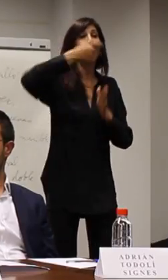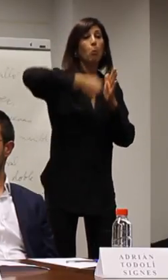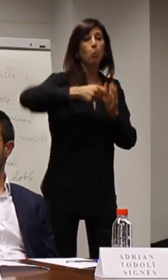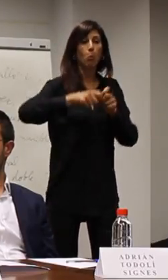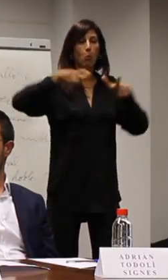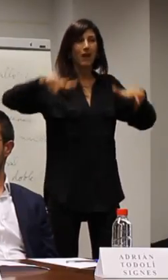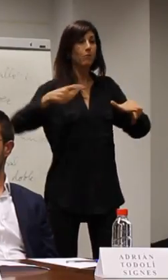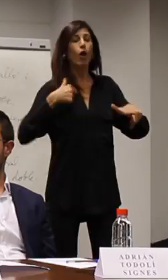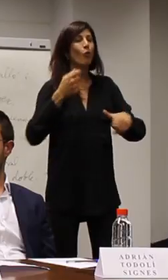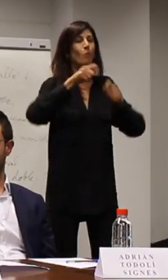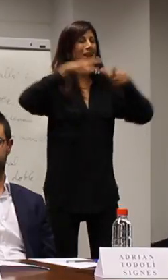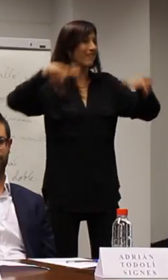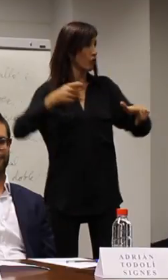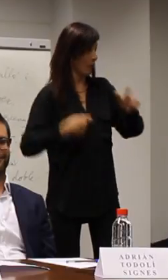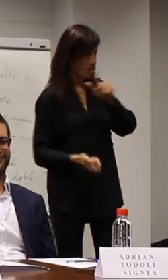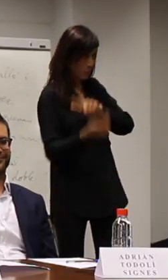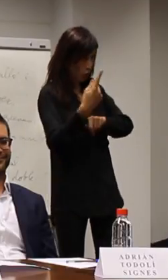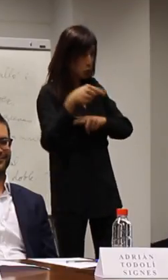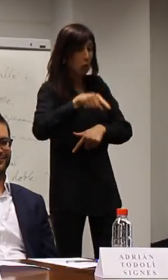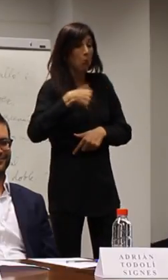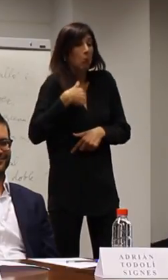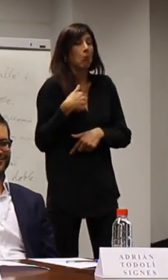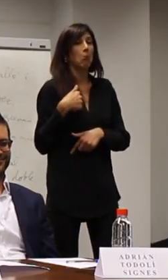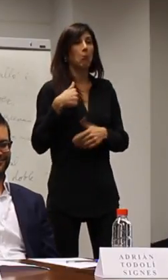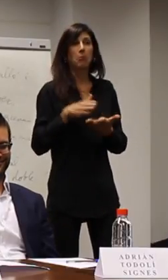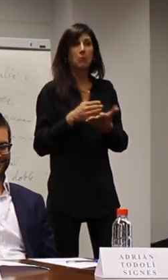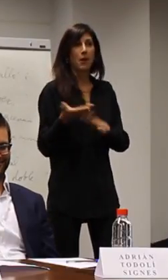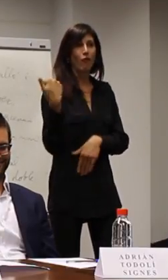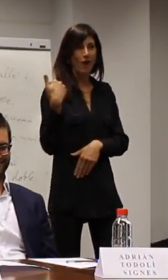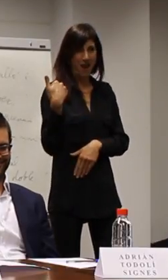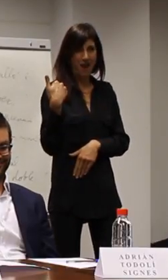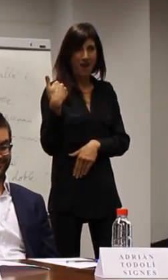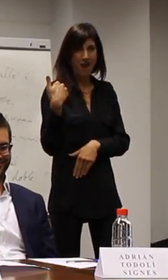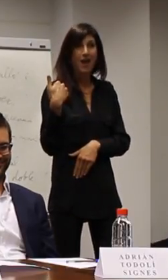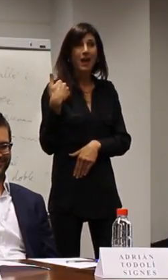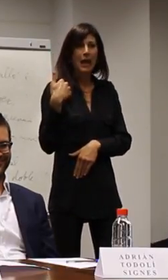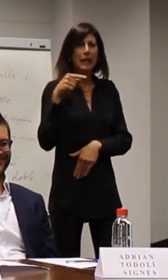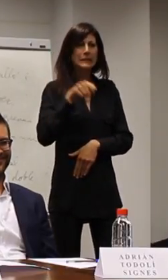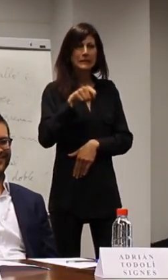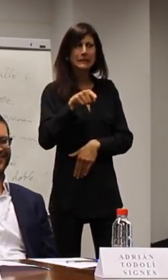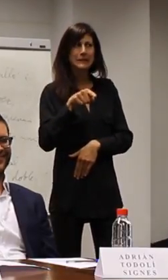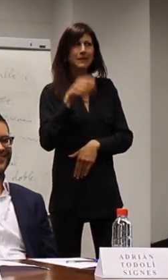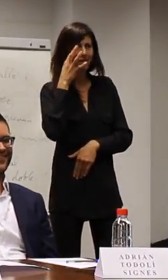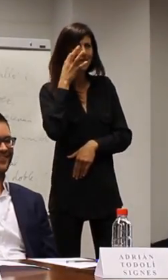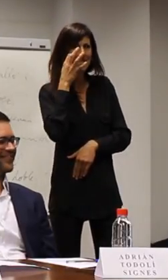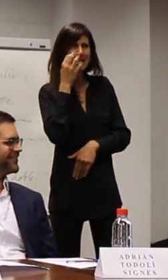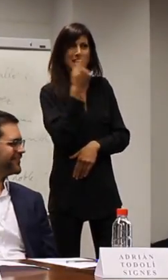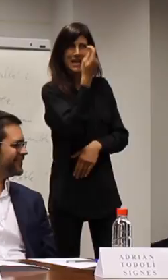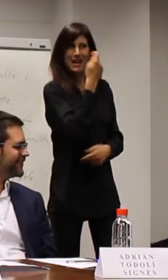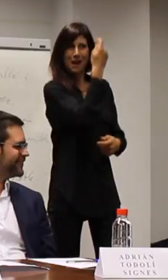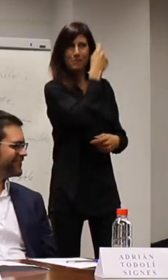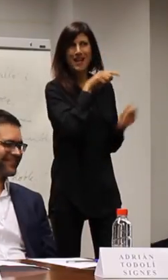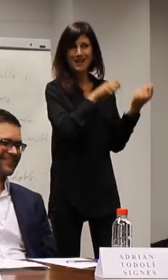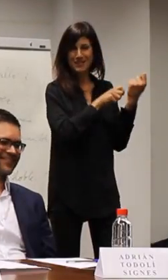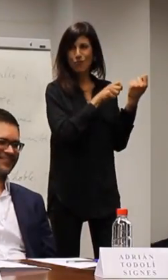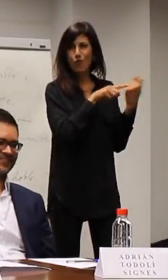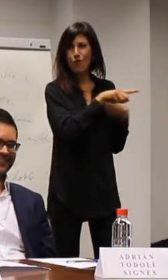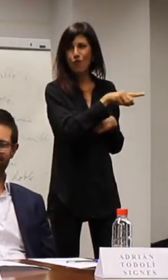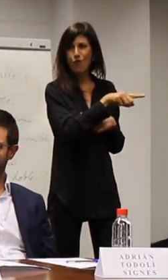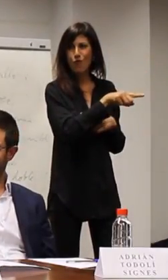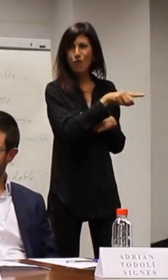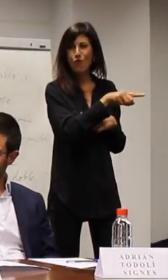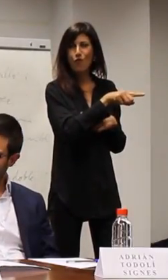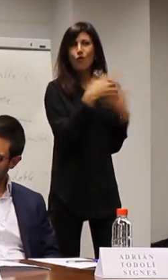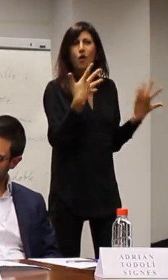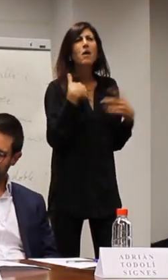quitan de en medio a ese chupasangre y punto. Ya está. Y eso es ir contra el capitalismo, por lo menos en una parte, ¿no? Entonces, ¿quién